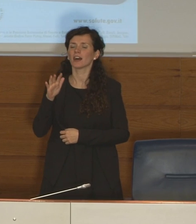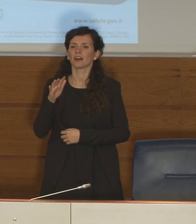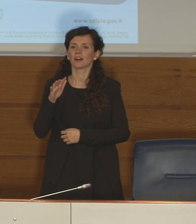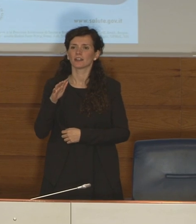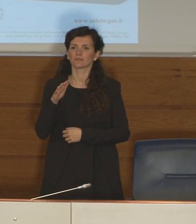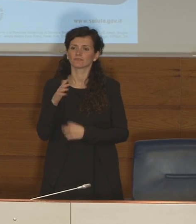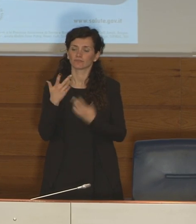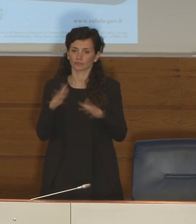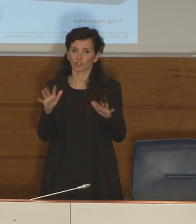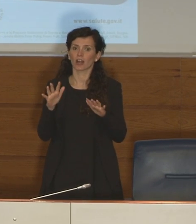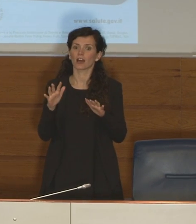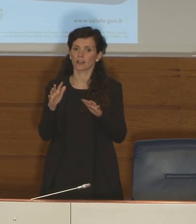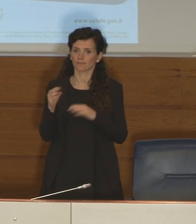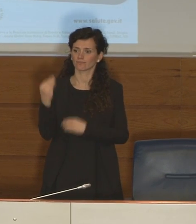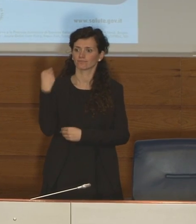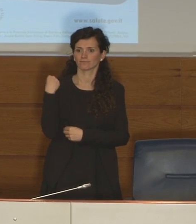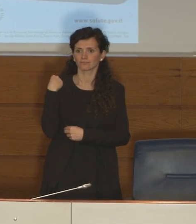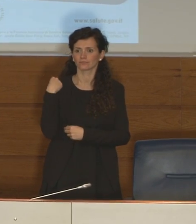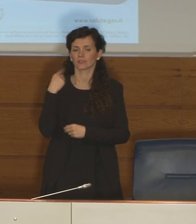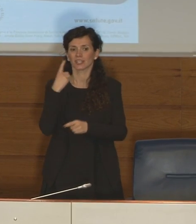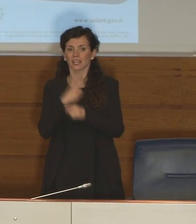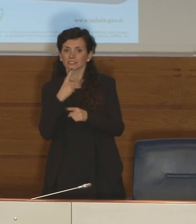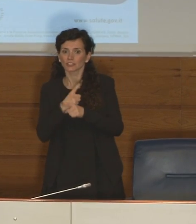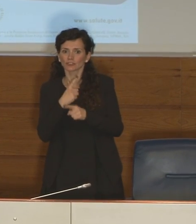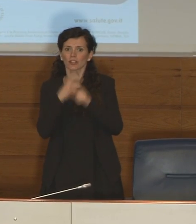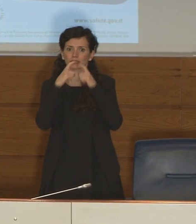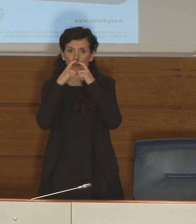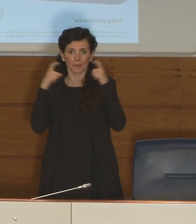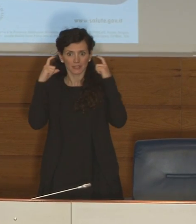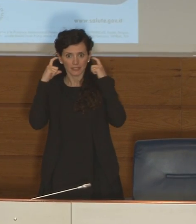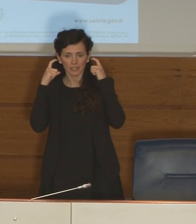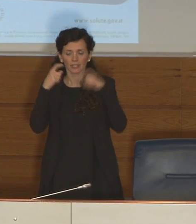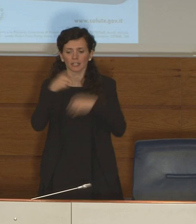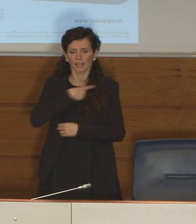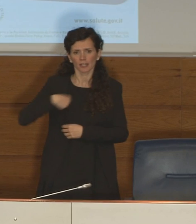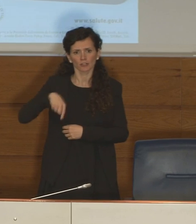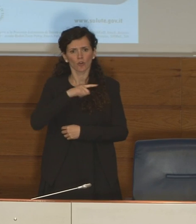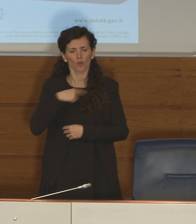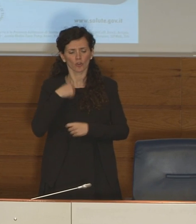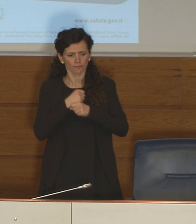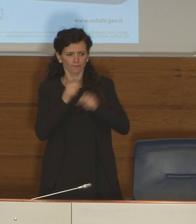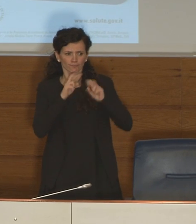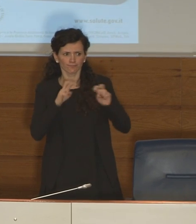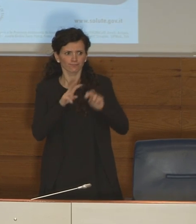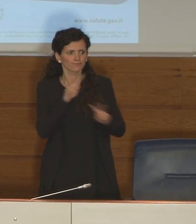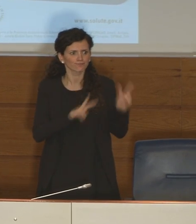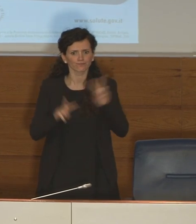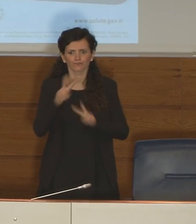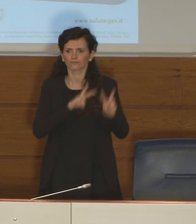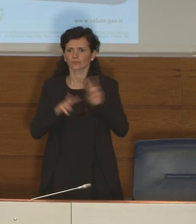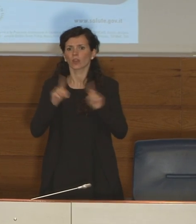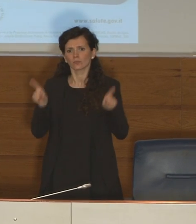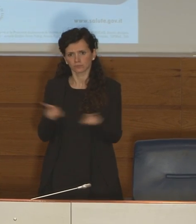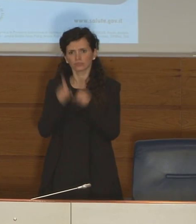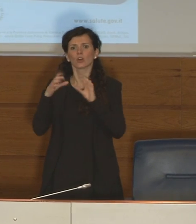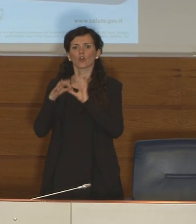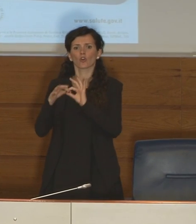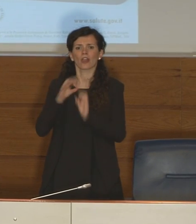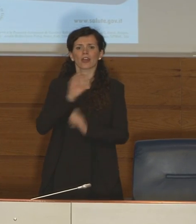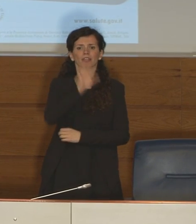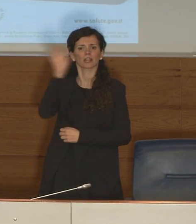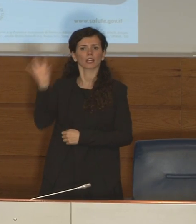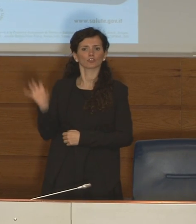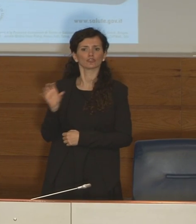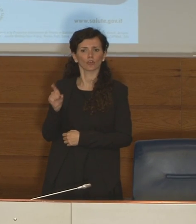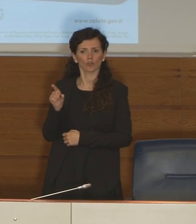le esigenze disporre di mascherine noi le stiamo ricercando così come i colleghi delle regioni oggi abbiamo